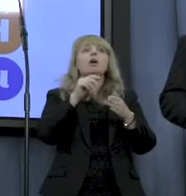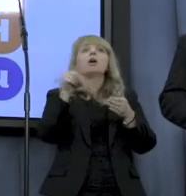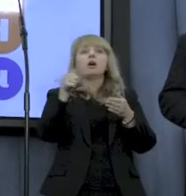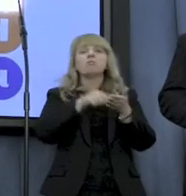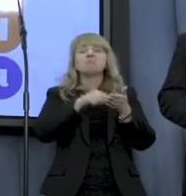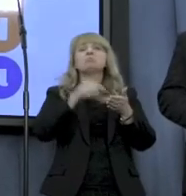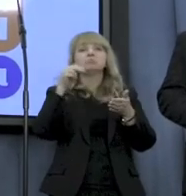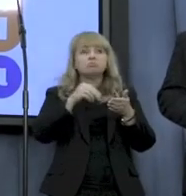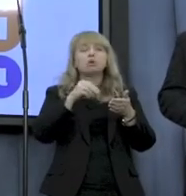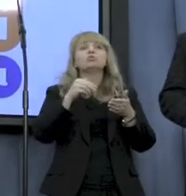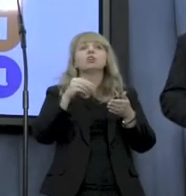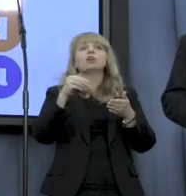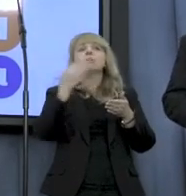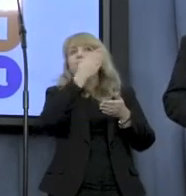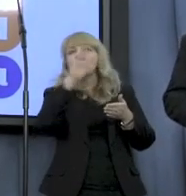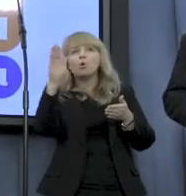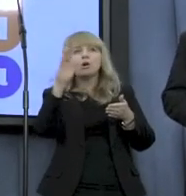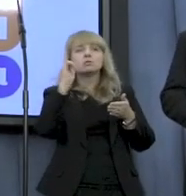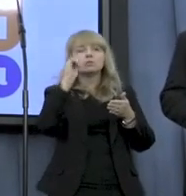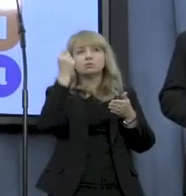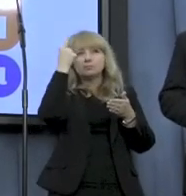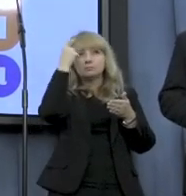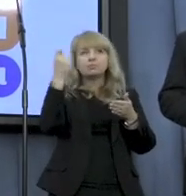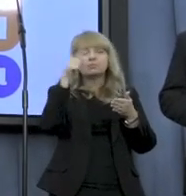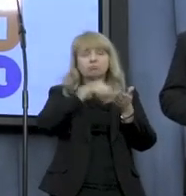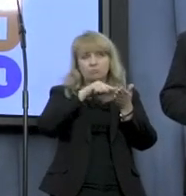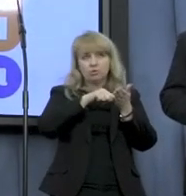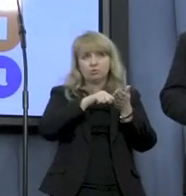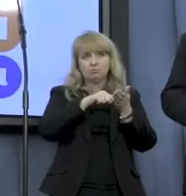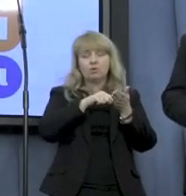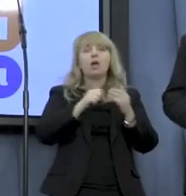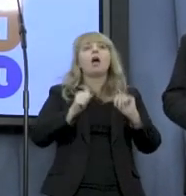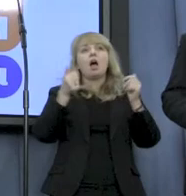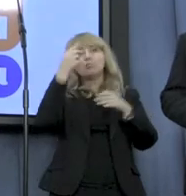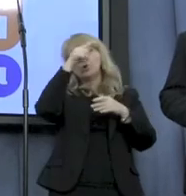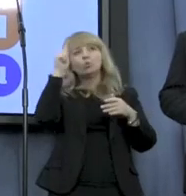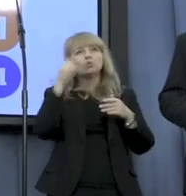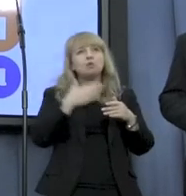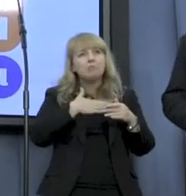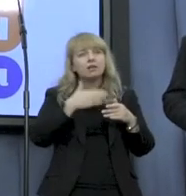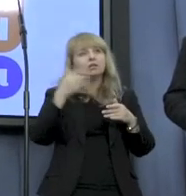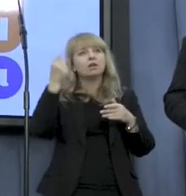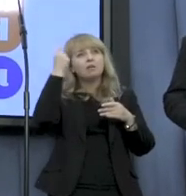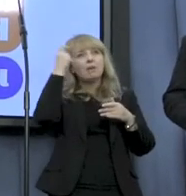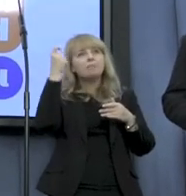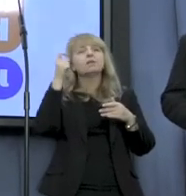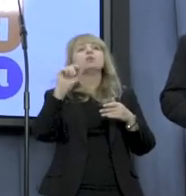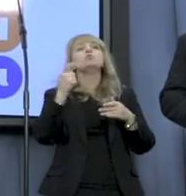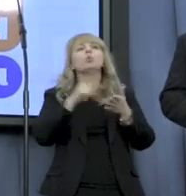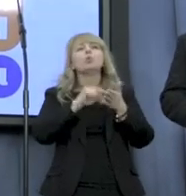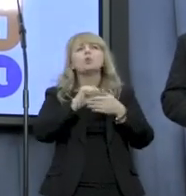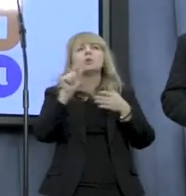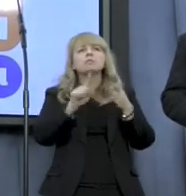w jakikolwiek sposób przemówić do ogółu społeczeństwa, tak aby ludzie mieli świadomość, czym grozi jazda pod